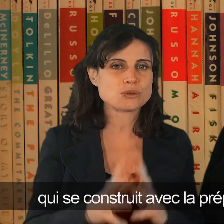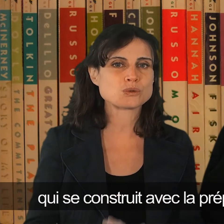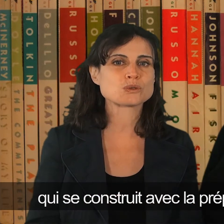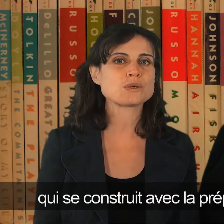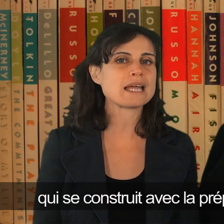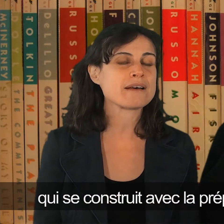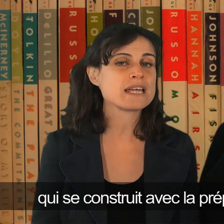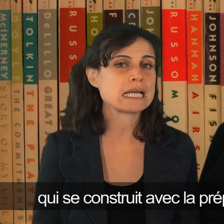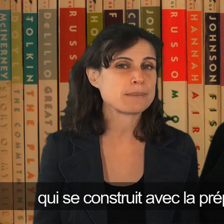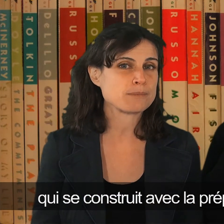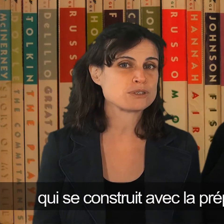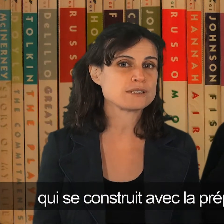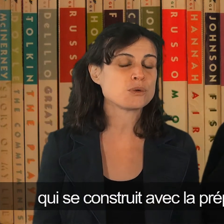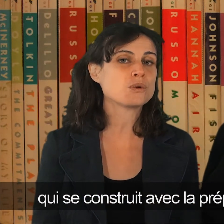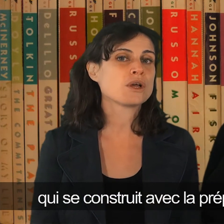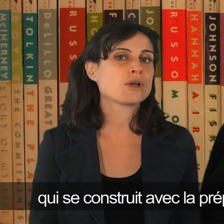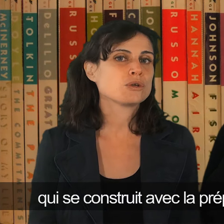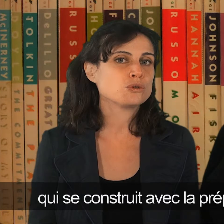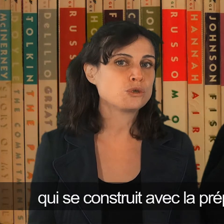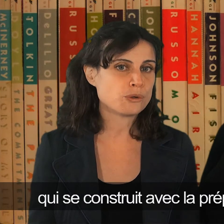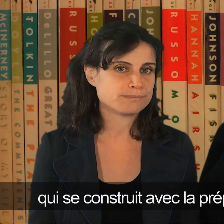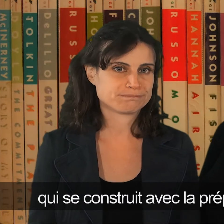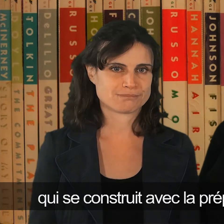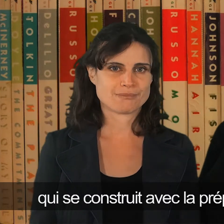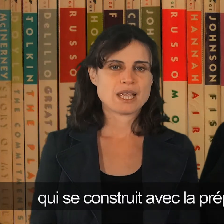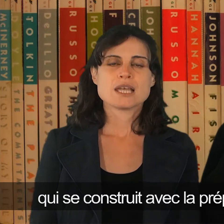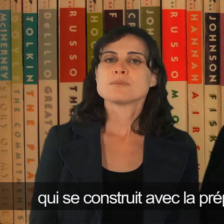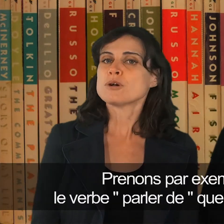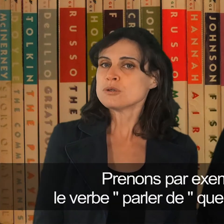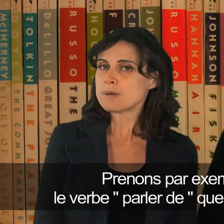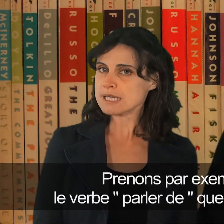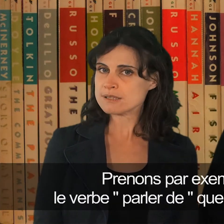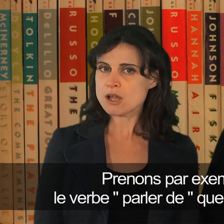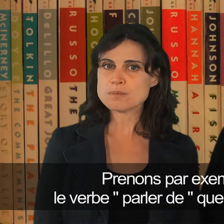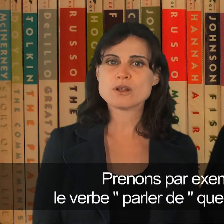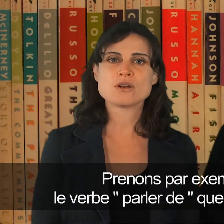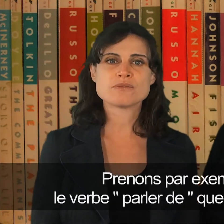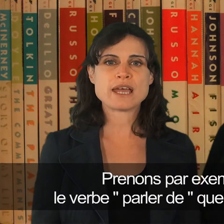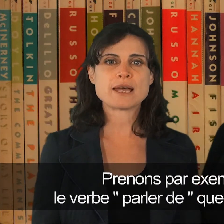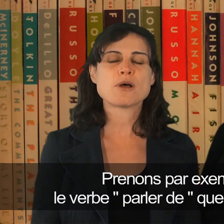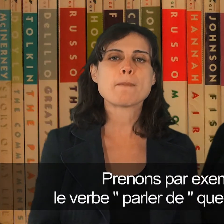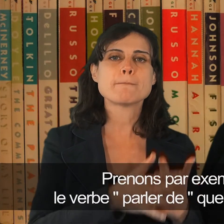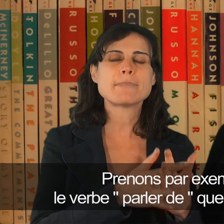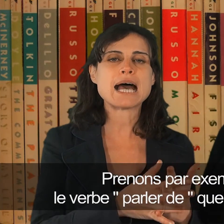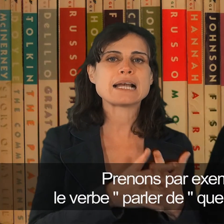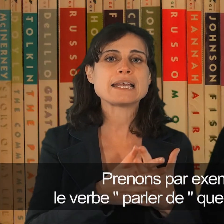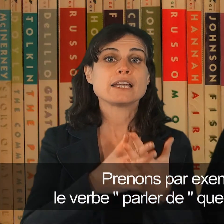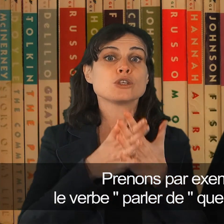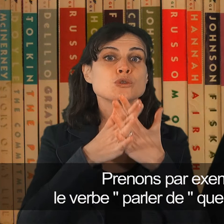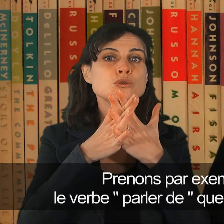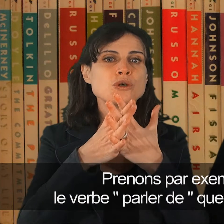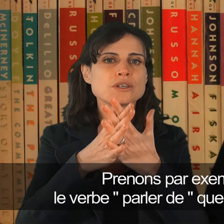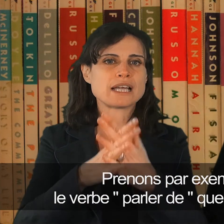verbe qui se construit avec la préposition de. Prenons par exemple le verbe